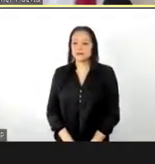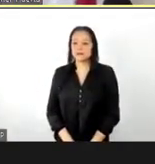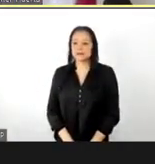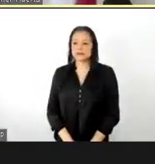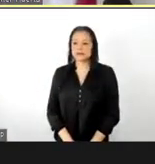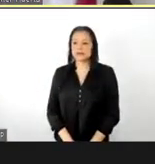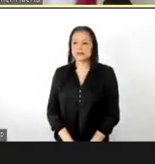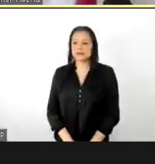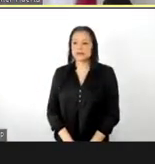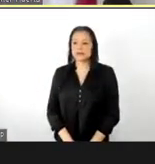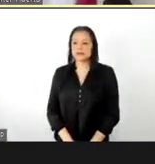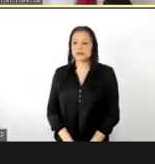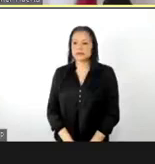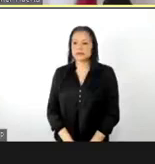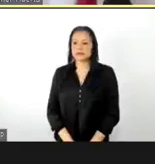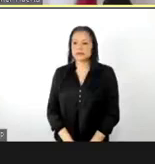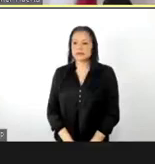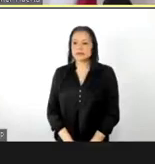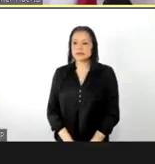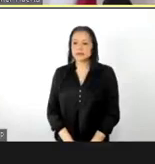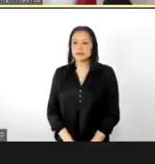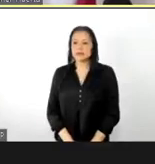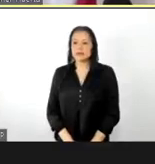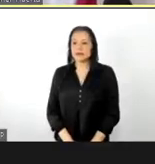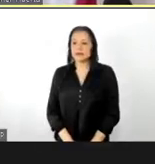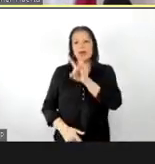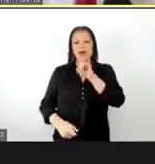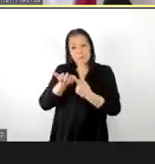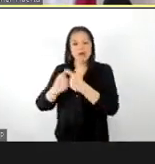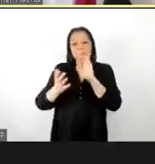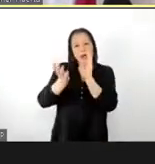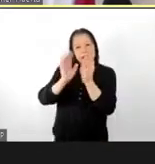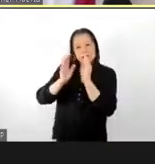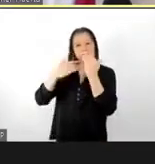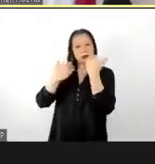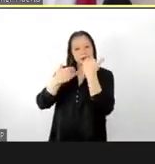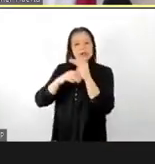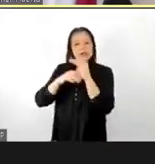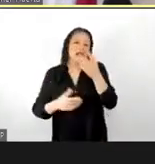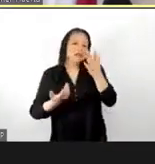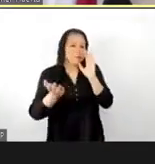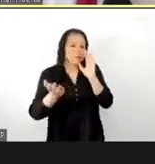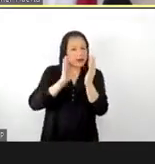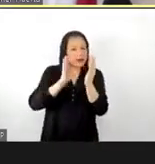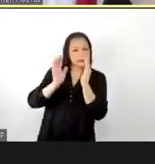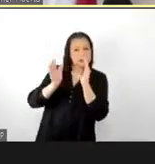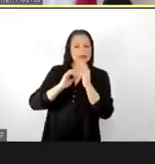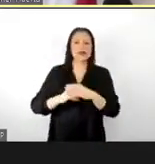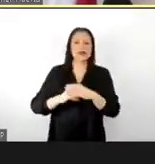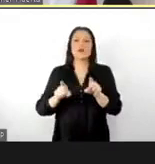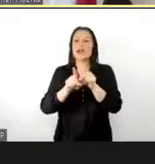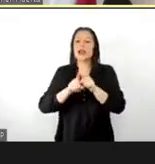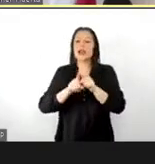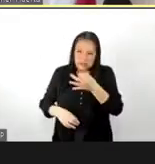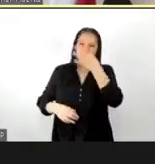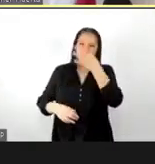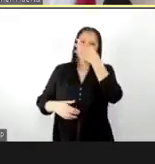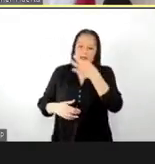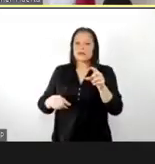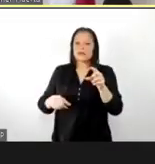que usa un virus parecido, pero de resfrío. Y a ese virus parecido de